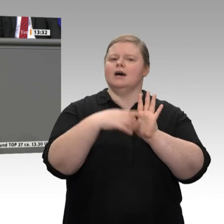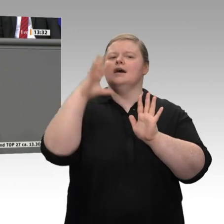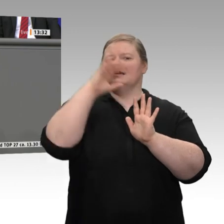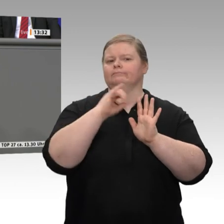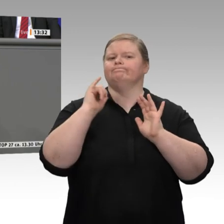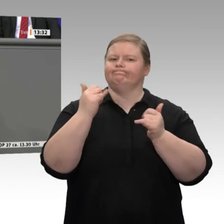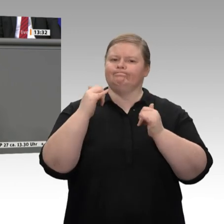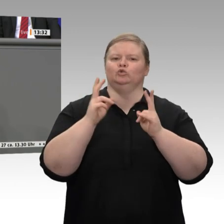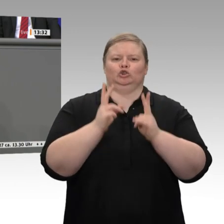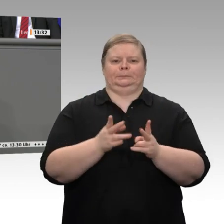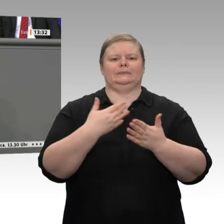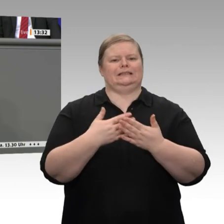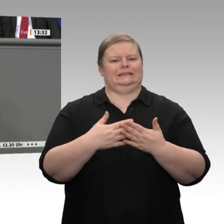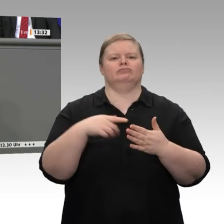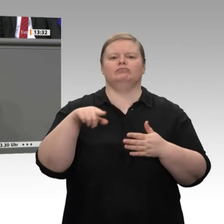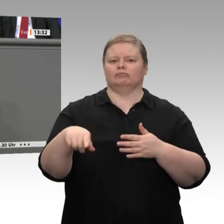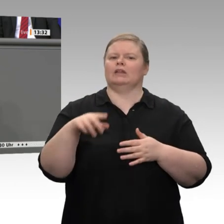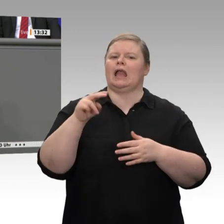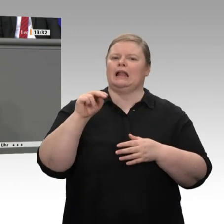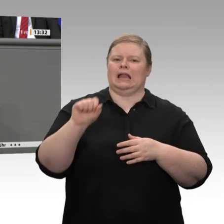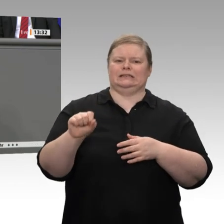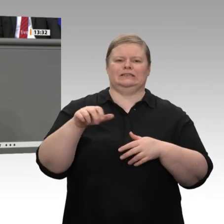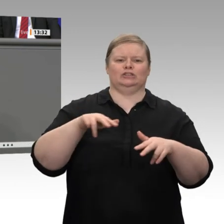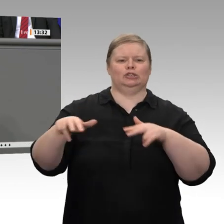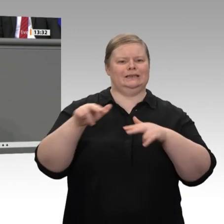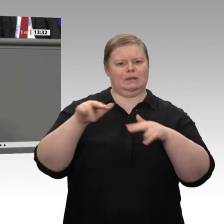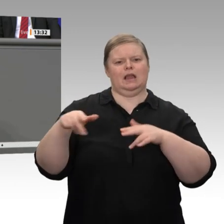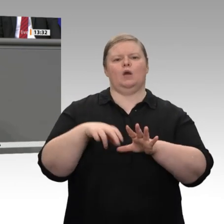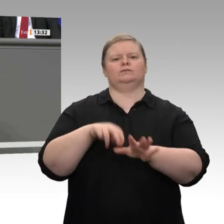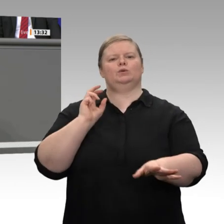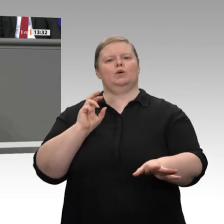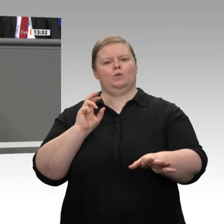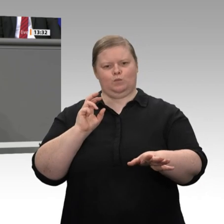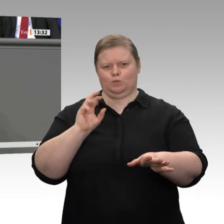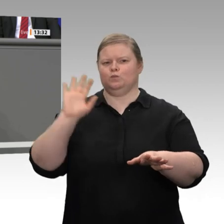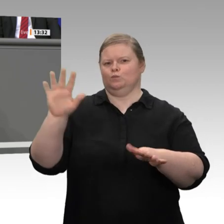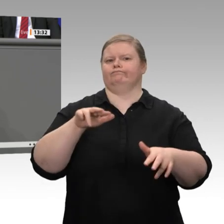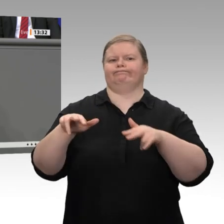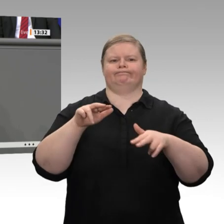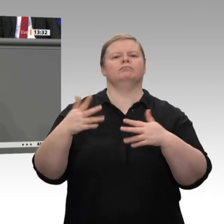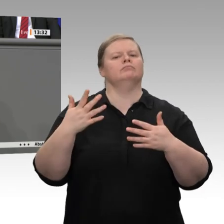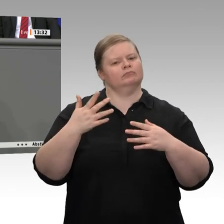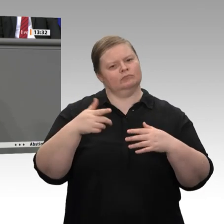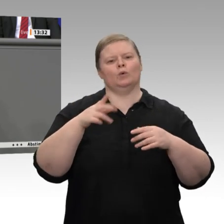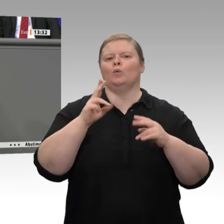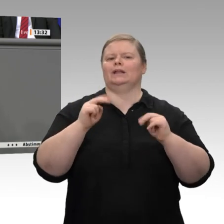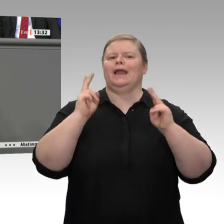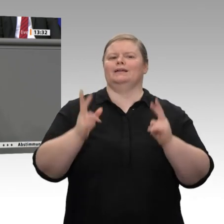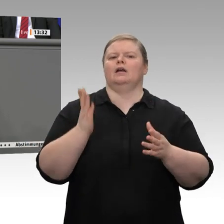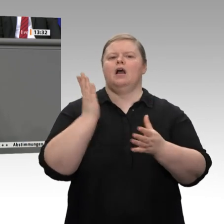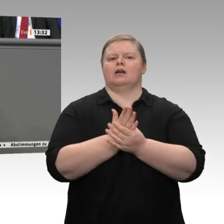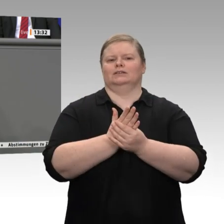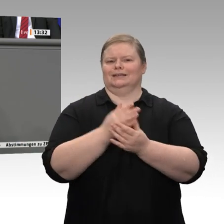unerträgliche Widerspruch zur Gerechtigkeit, wie man es in der Radbruchschen Formel formulieren würde, dieser unerträgliche Widerspruch